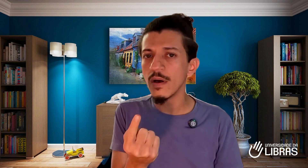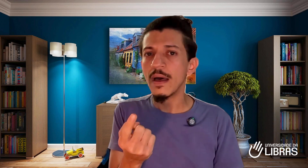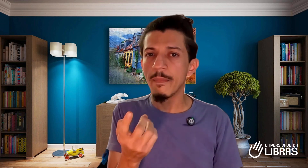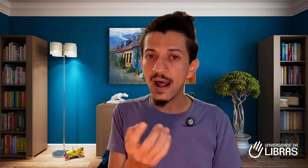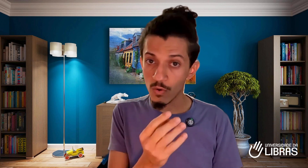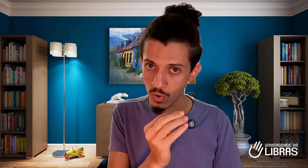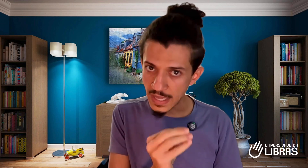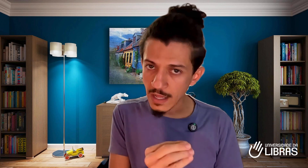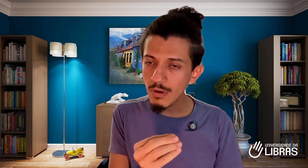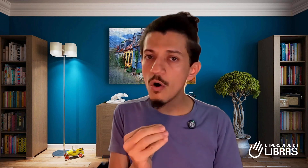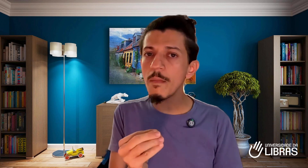para